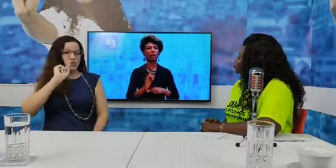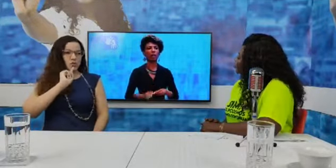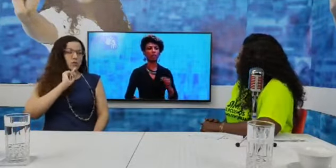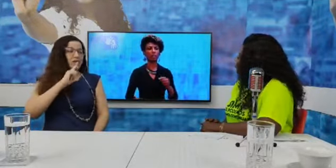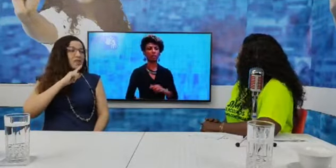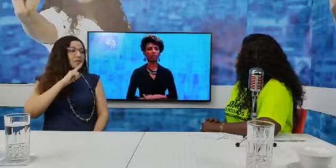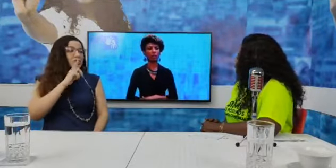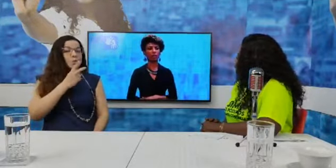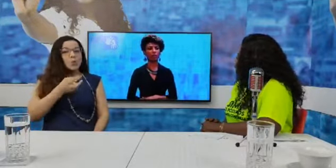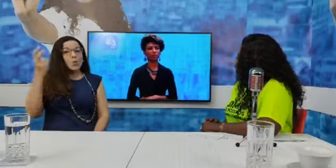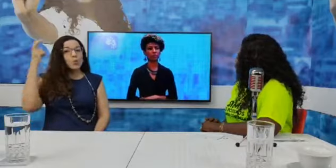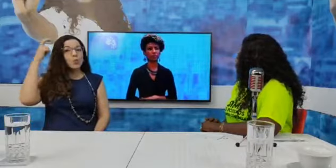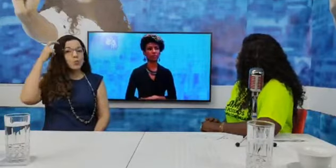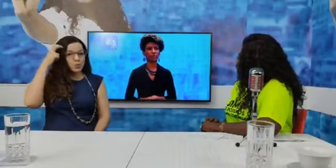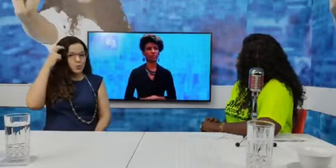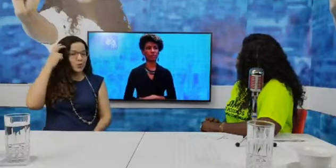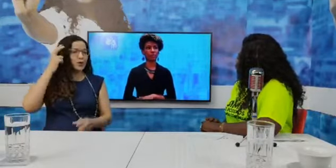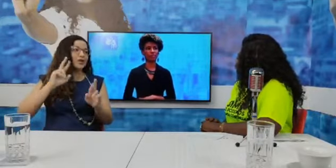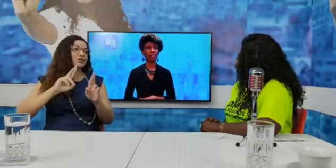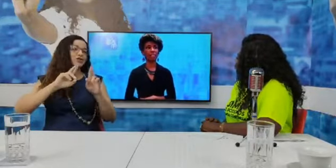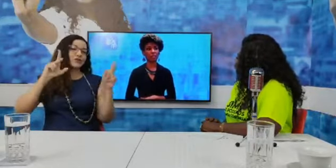A mulher surda